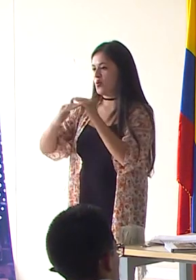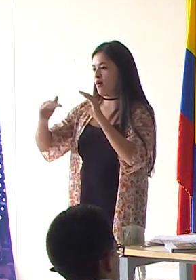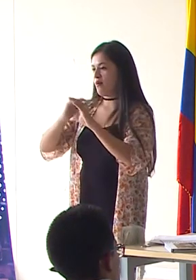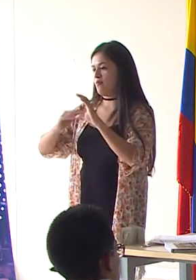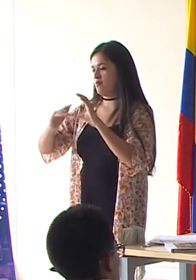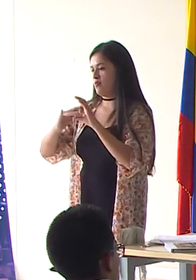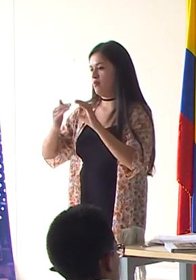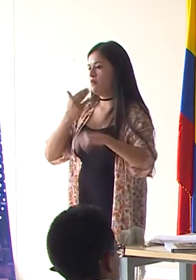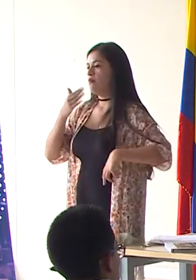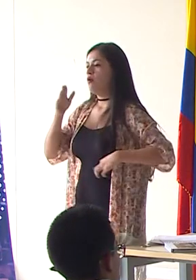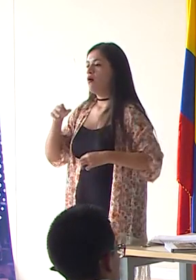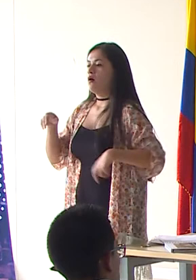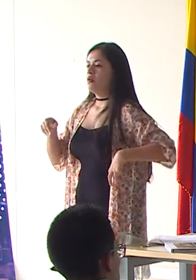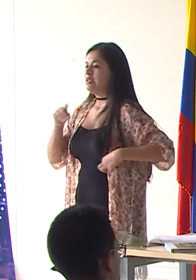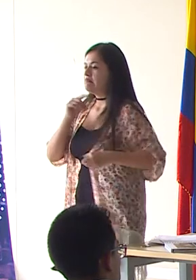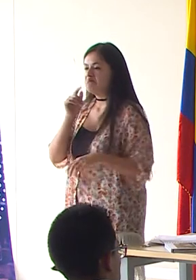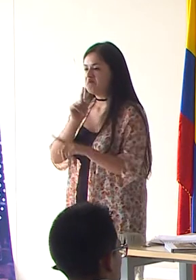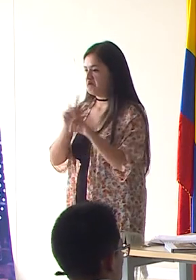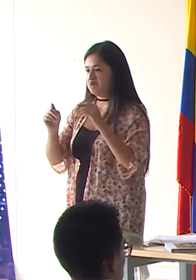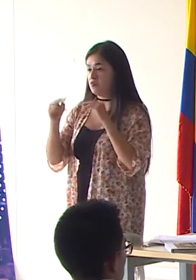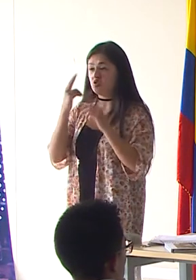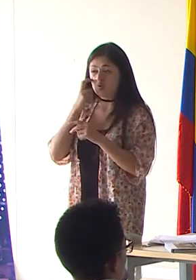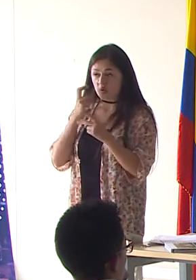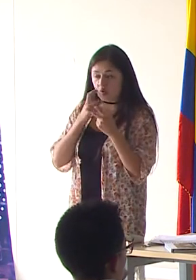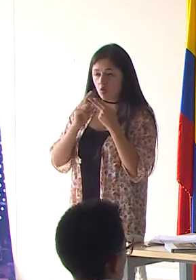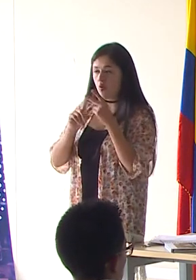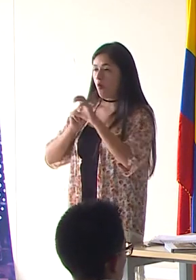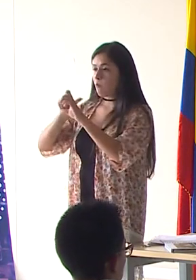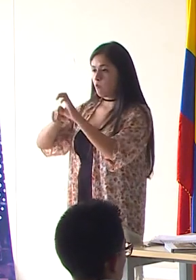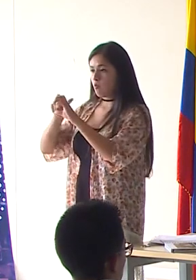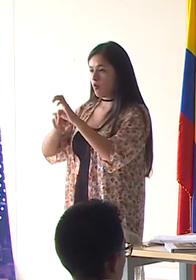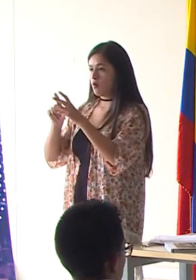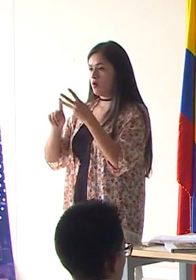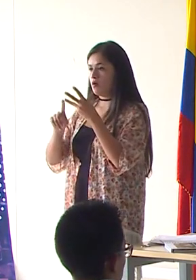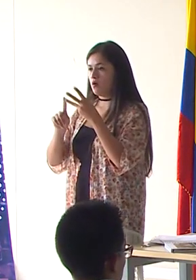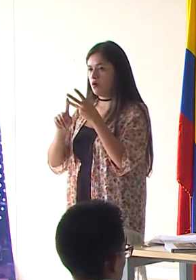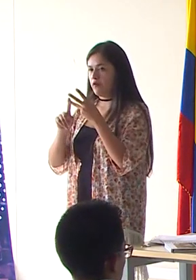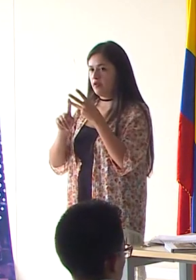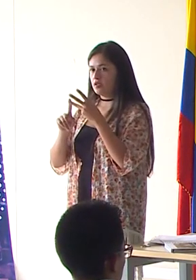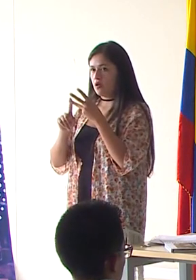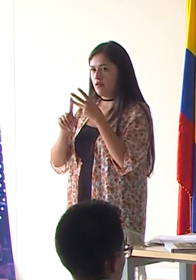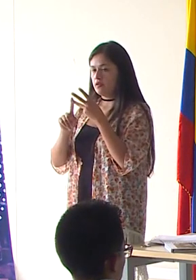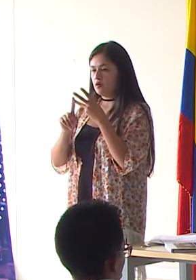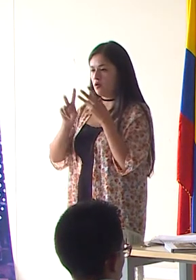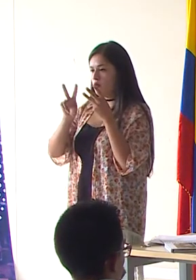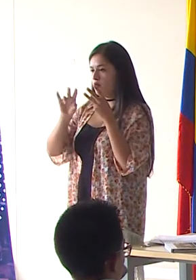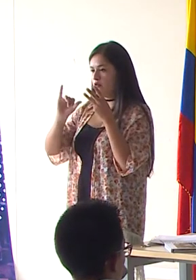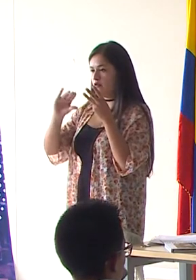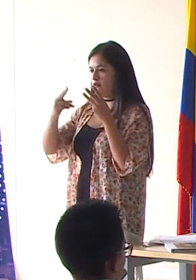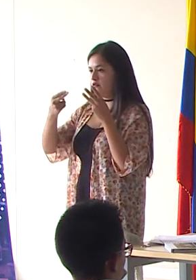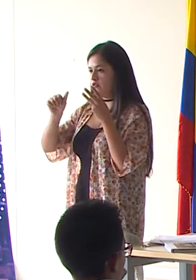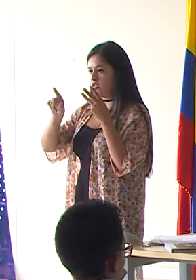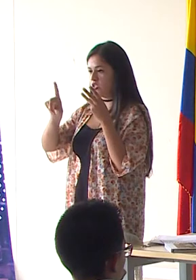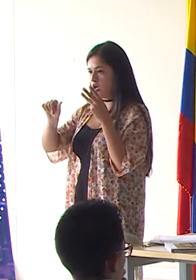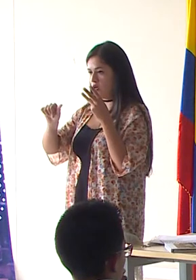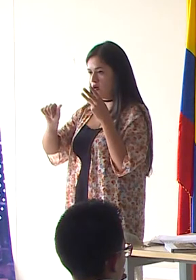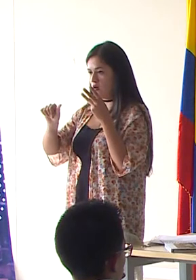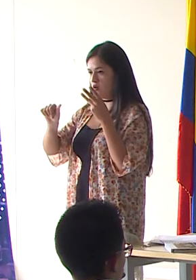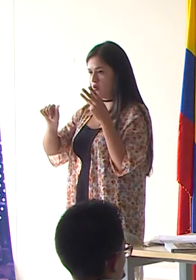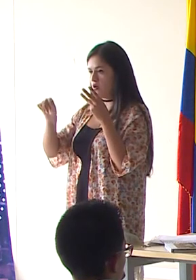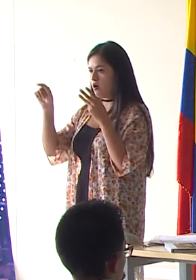los departamentos del chocó la guajira vichada guainía son los más desiguales la desigualdad está en el centro